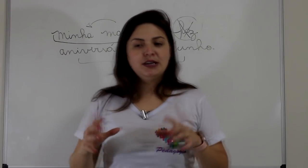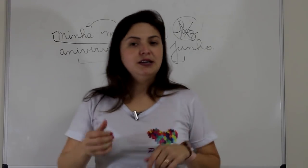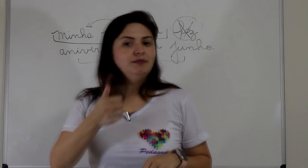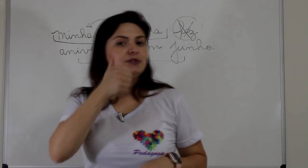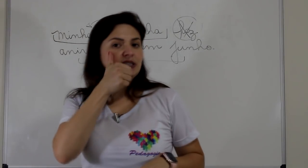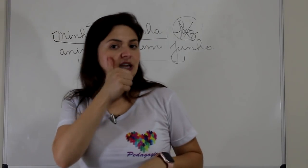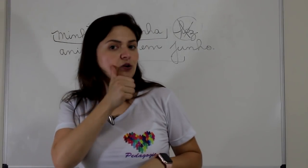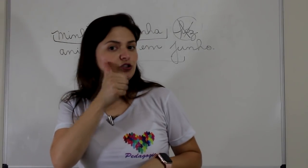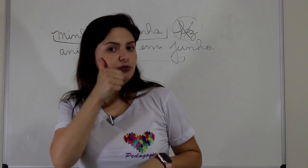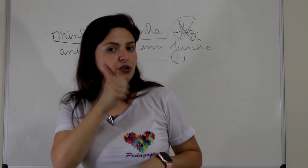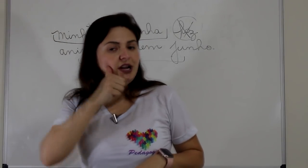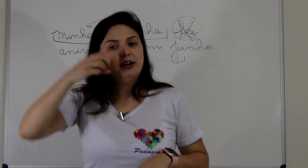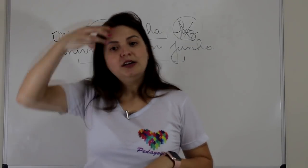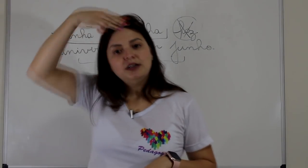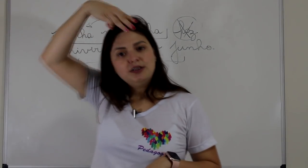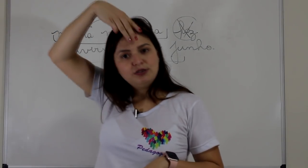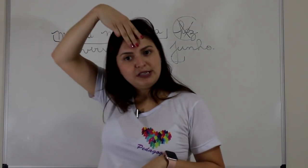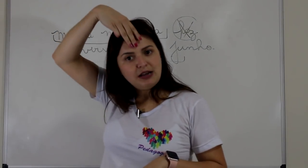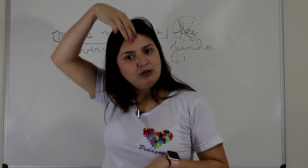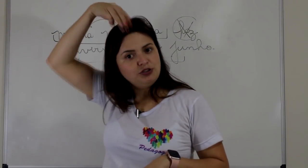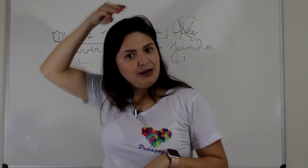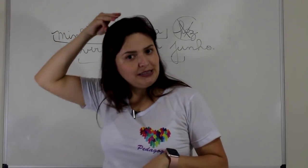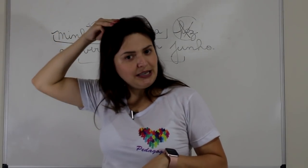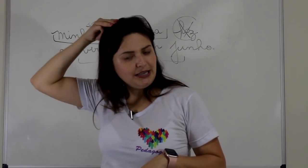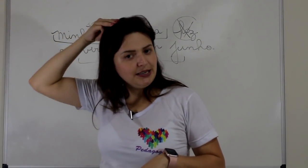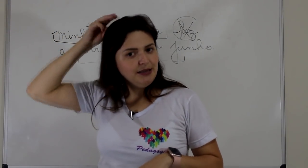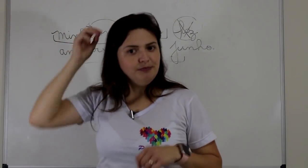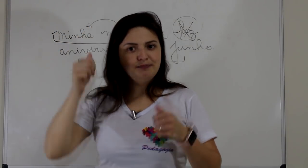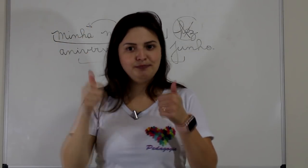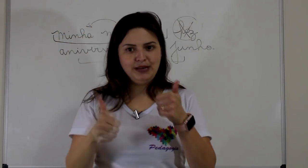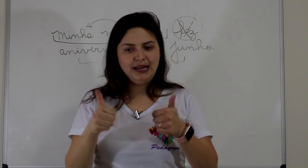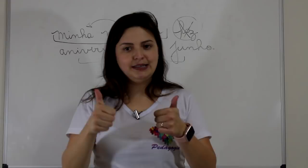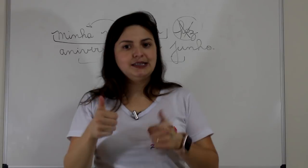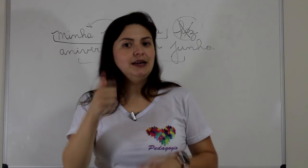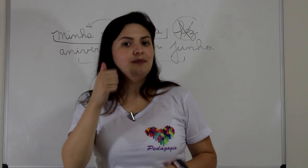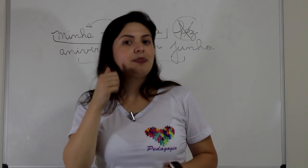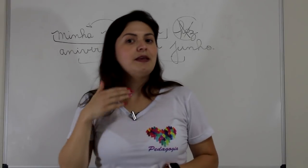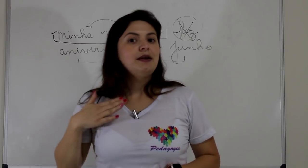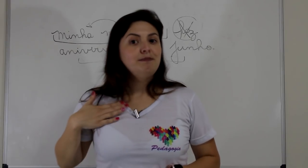minha, sinal de mulher e o sinal de madrinha, beleza?